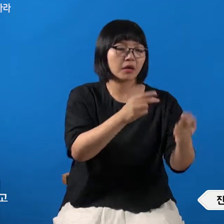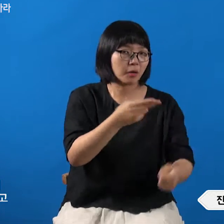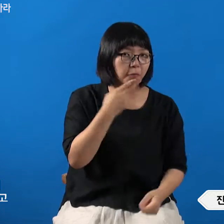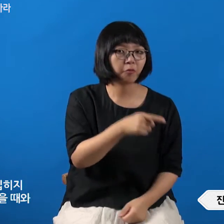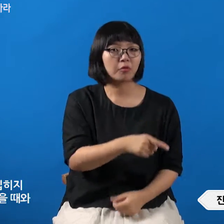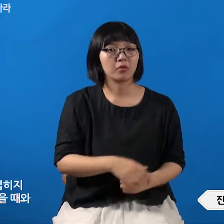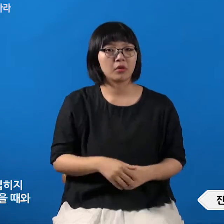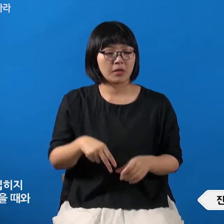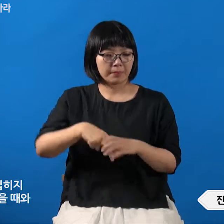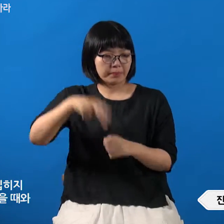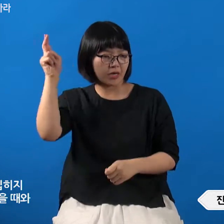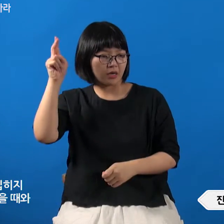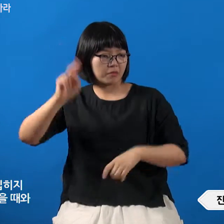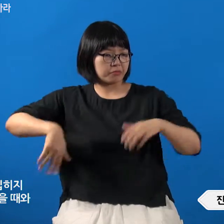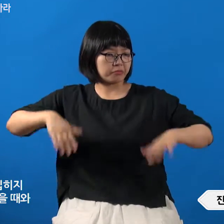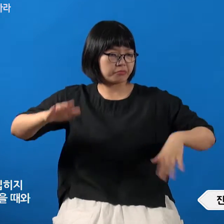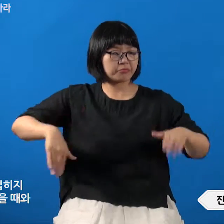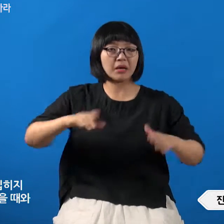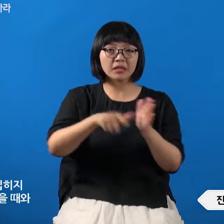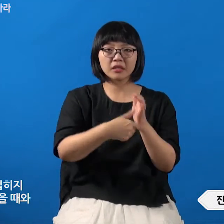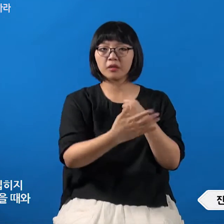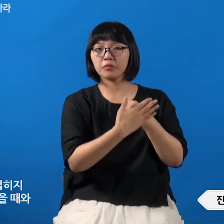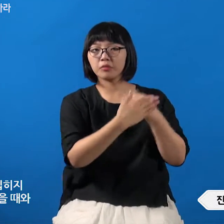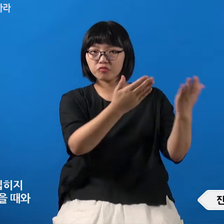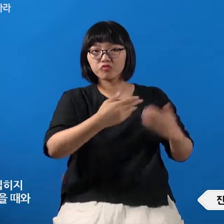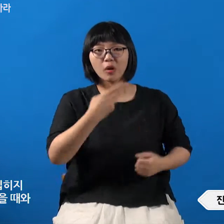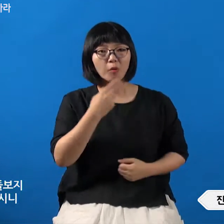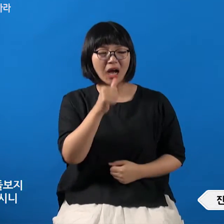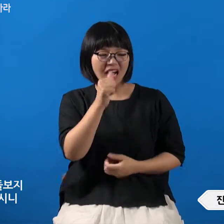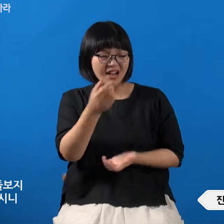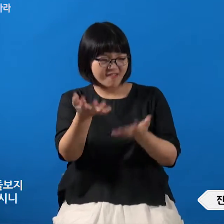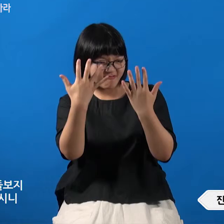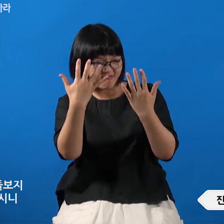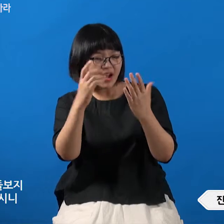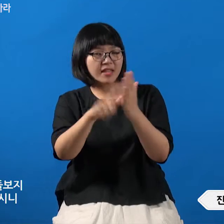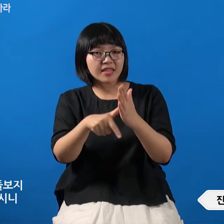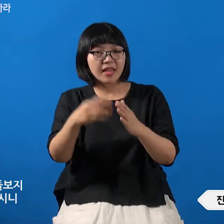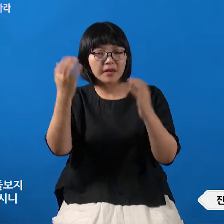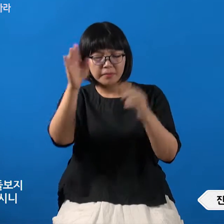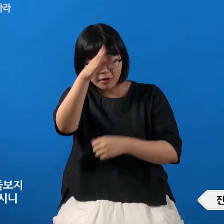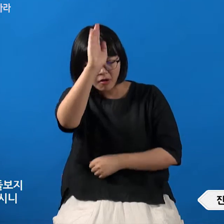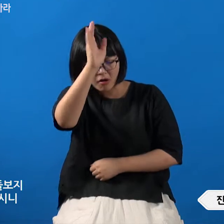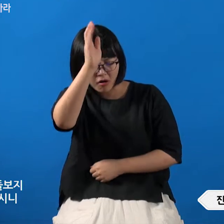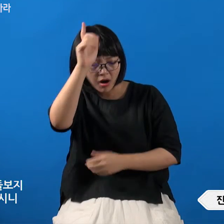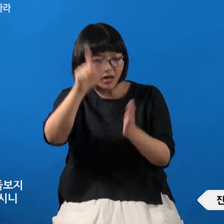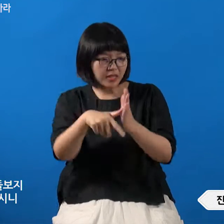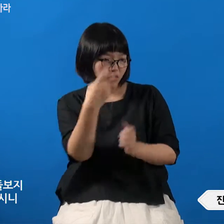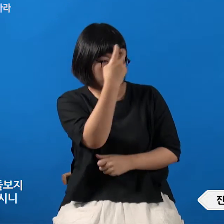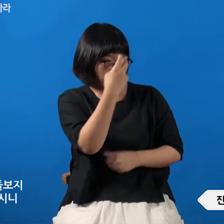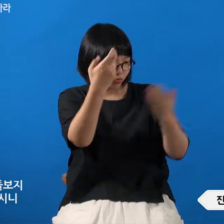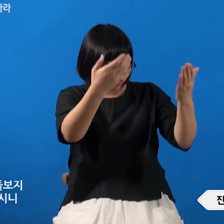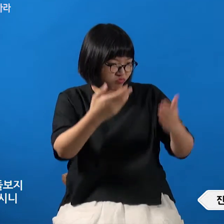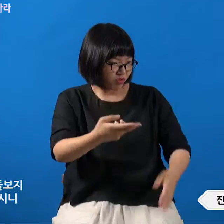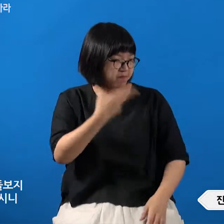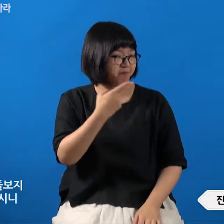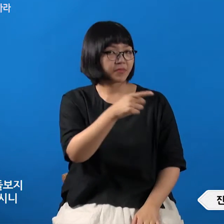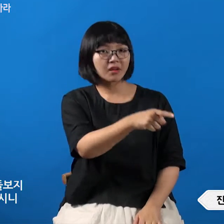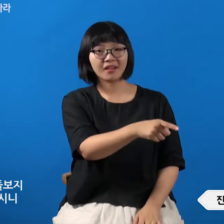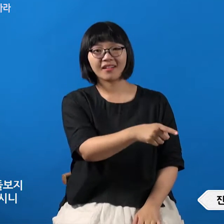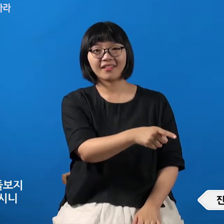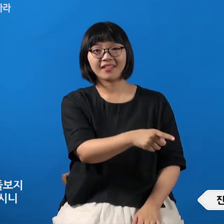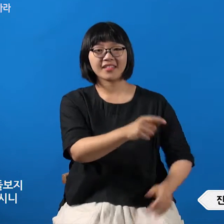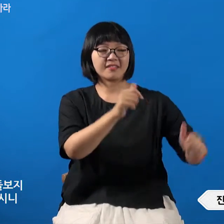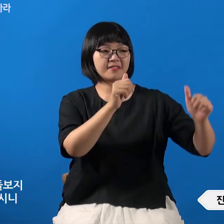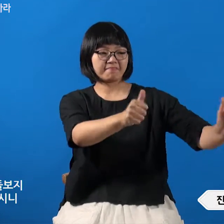입히지 아니하였고 병들었을 때 옥에 갇혔을 때 돌보지 아니하였느니라. 심판 가운데 있는 자들은 소리를